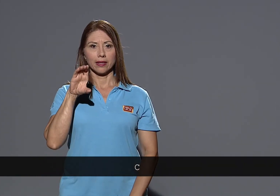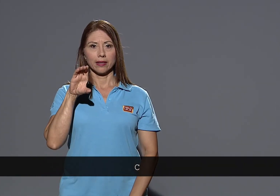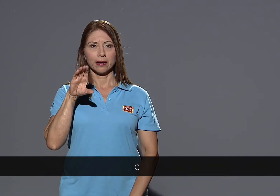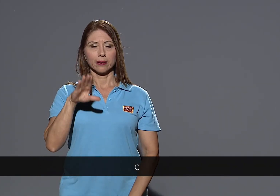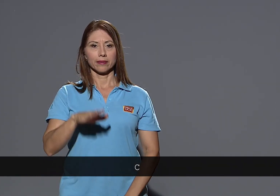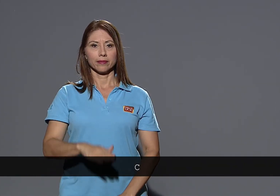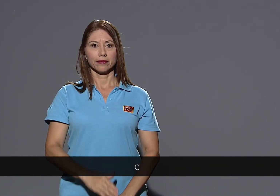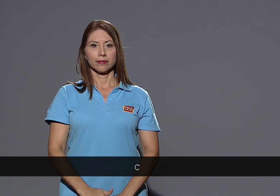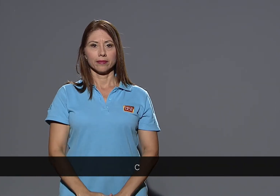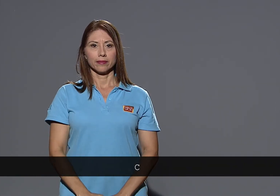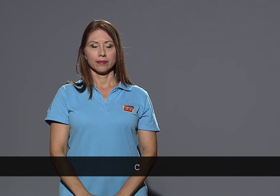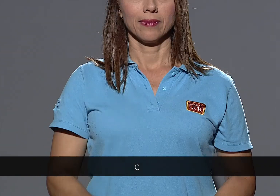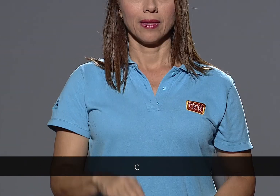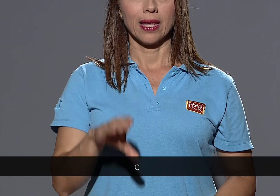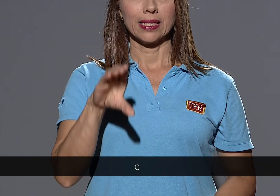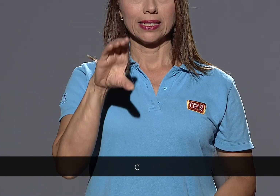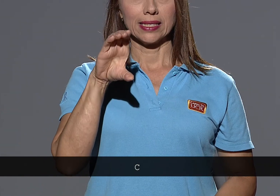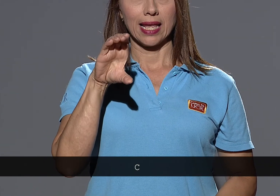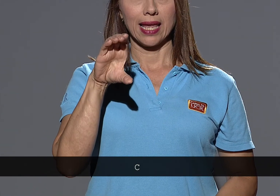C,